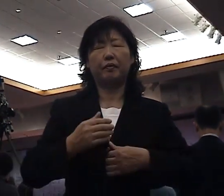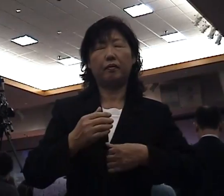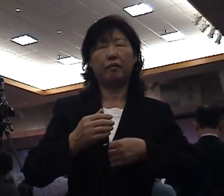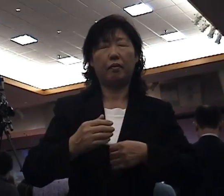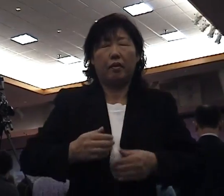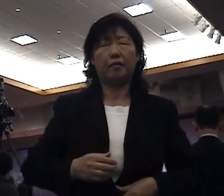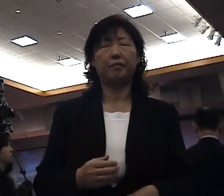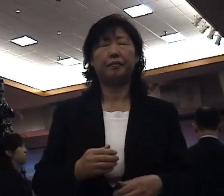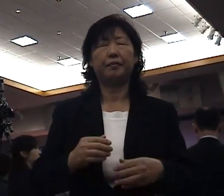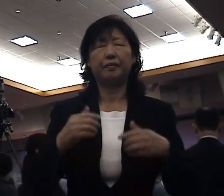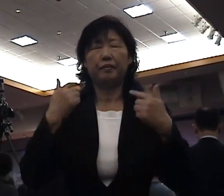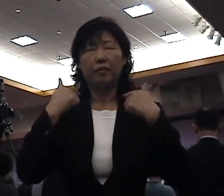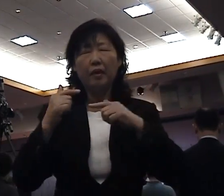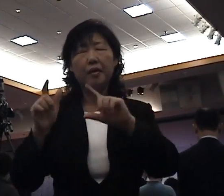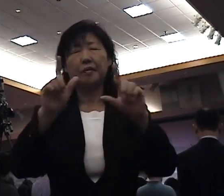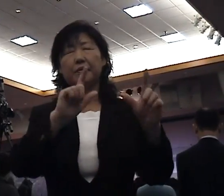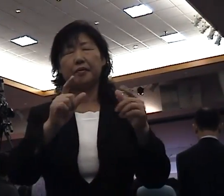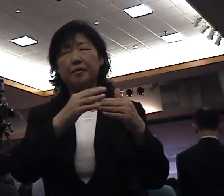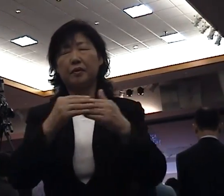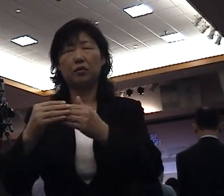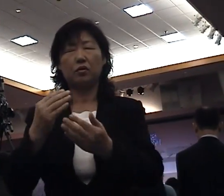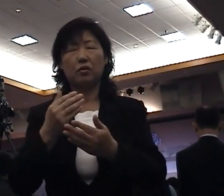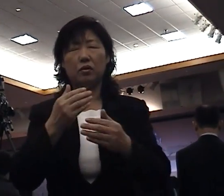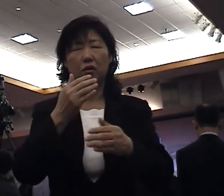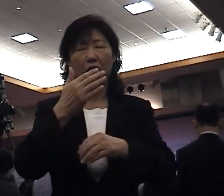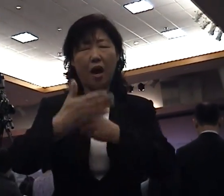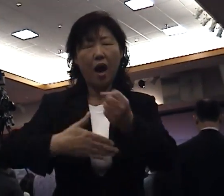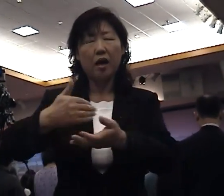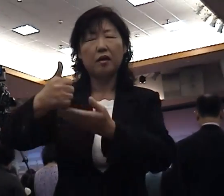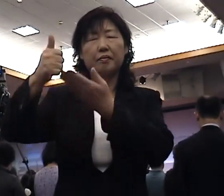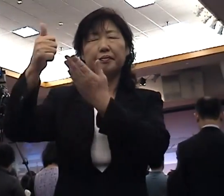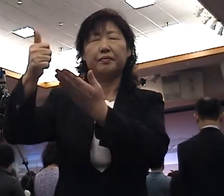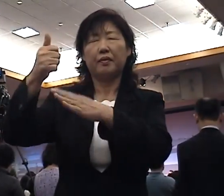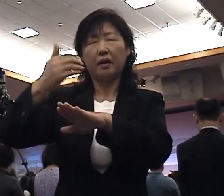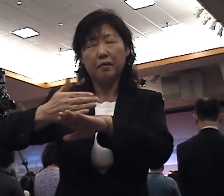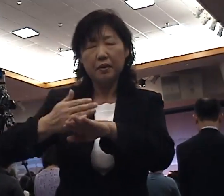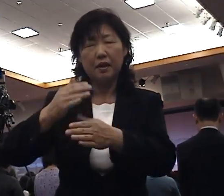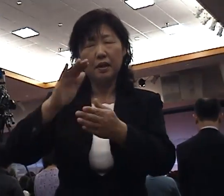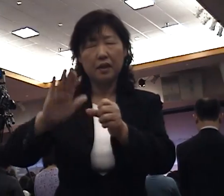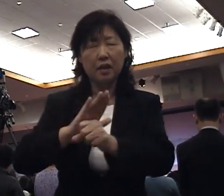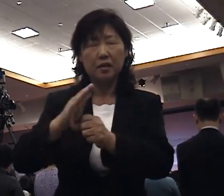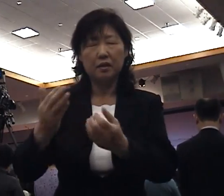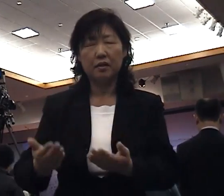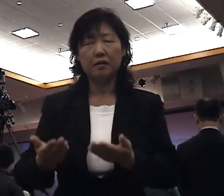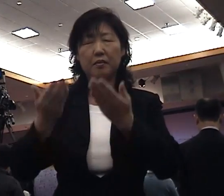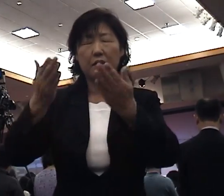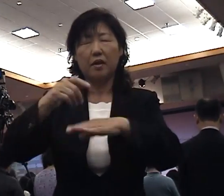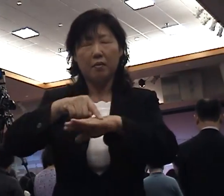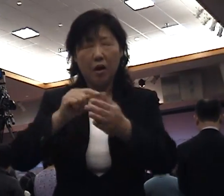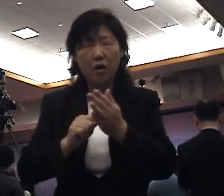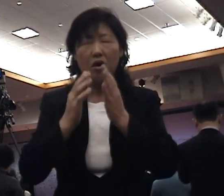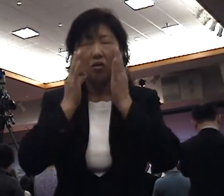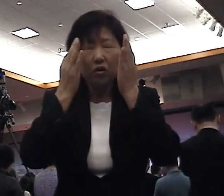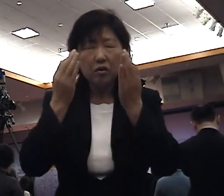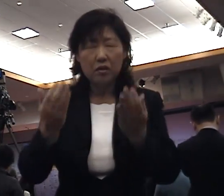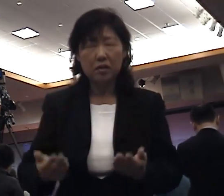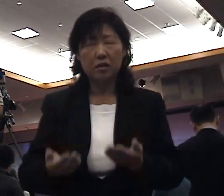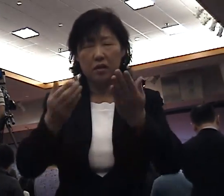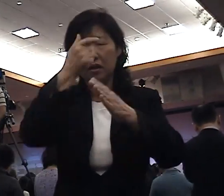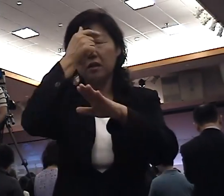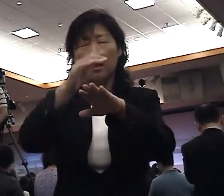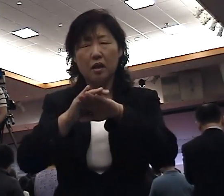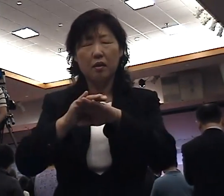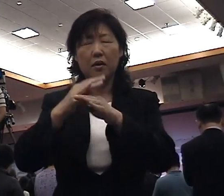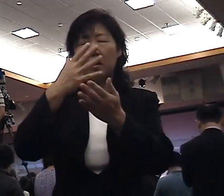고비마다 저희들을 이끌어주시고 인도하신 하나님께 감사와 사랑을 드립니다. 마음과 정성을 모아드리는 우리의